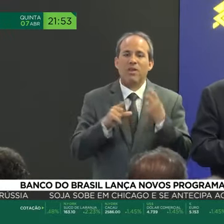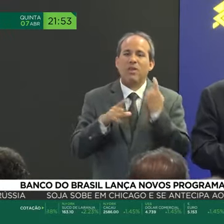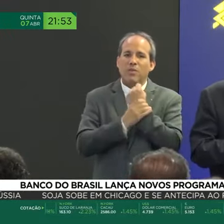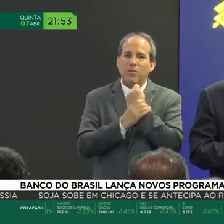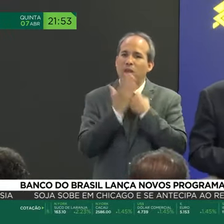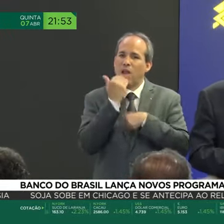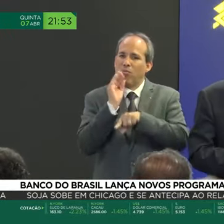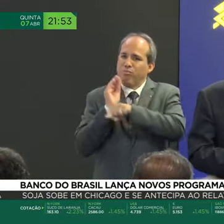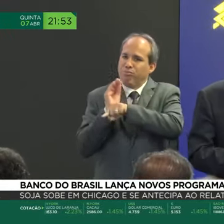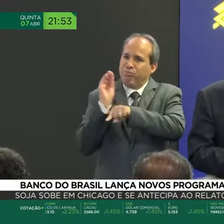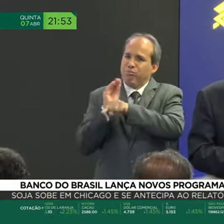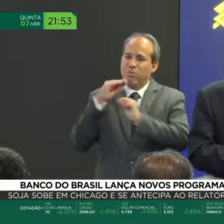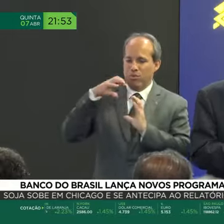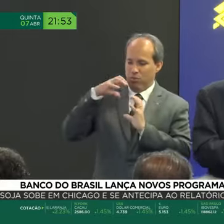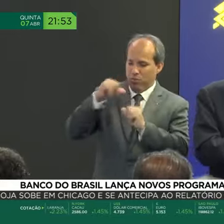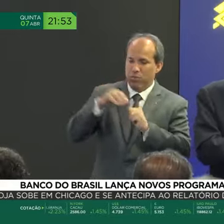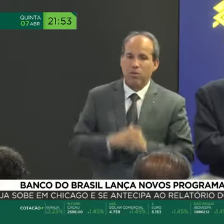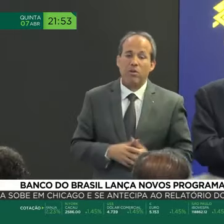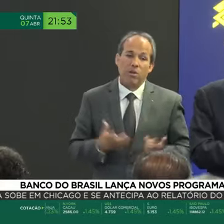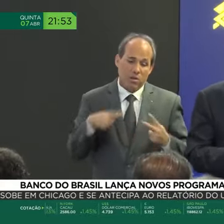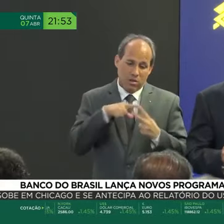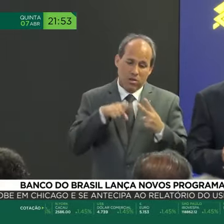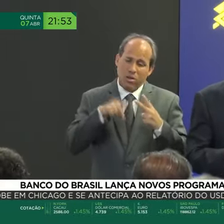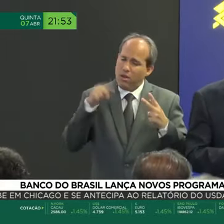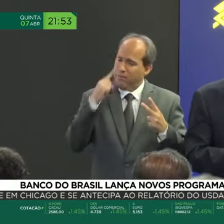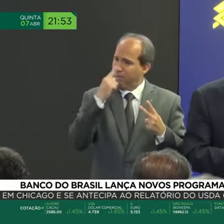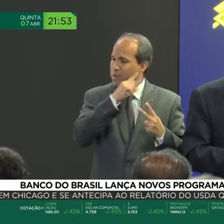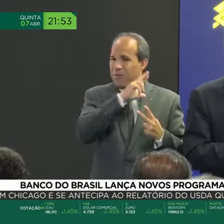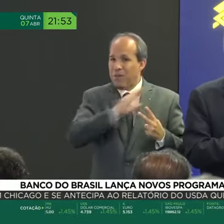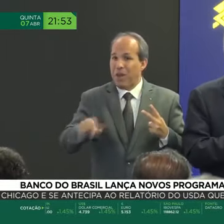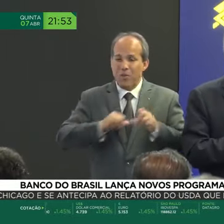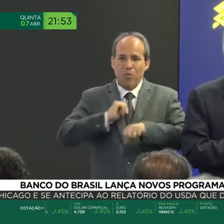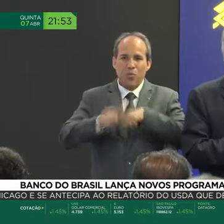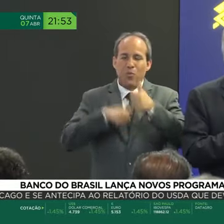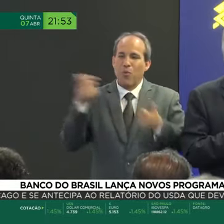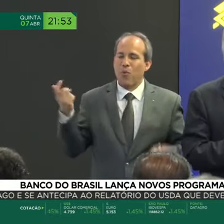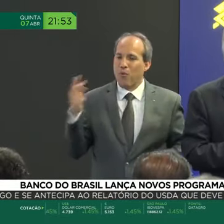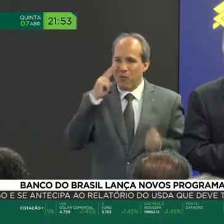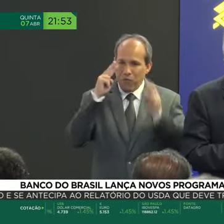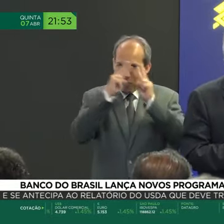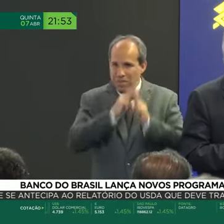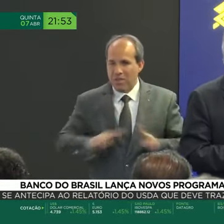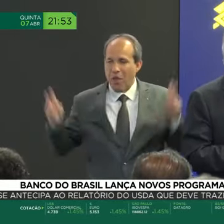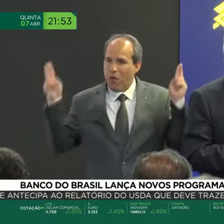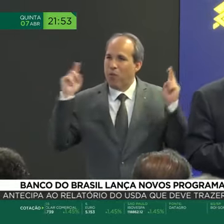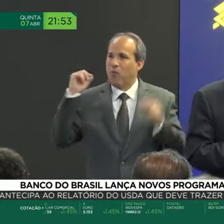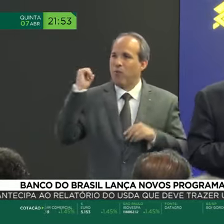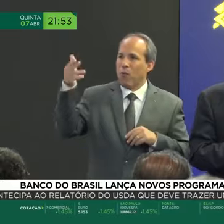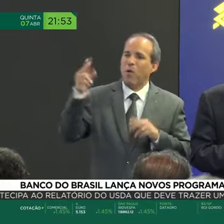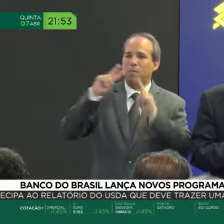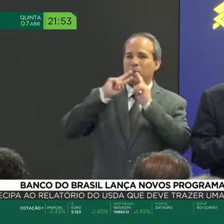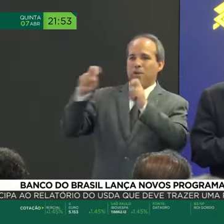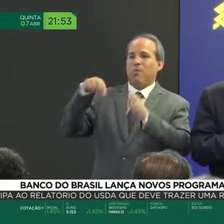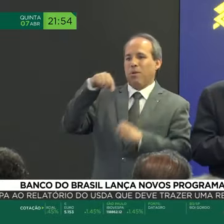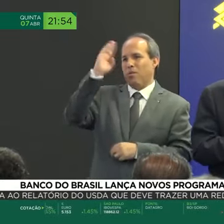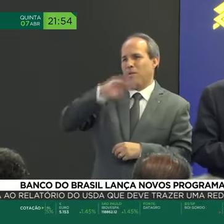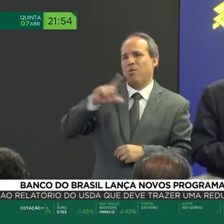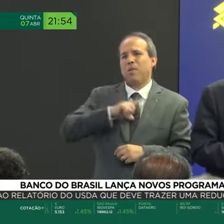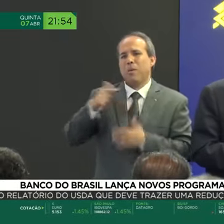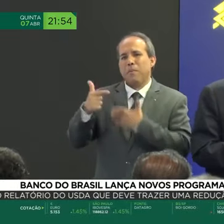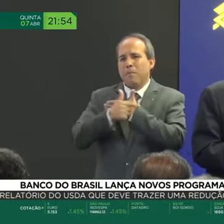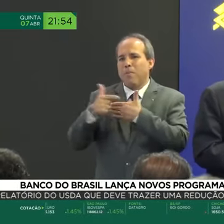na segurança alimentar do mundo então nós mudamos completamente o eixo lá fora há uma percepção de que o Brasil terá um papel